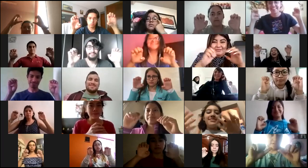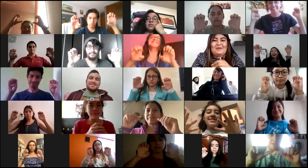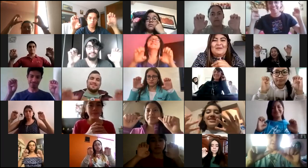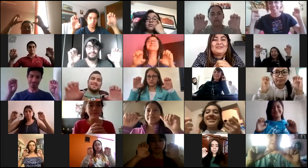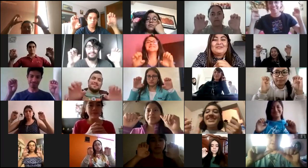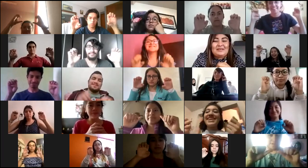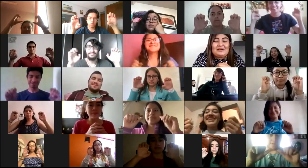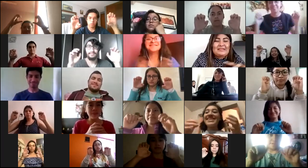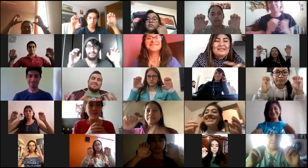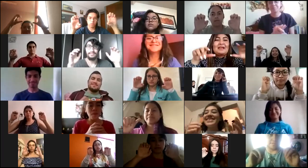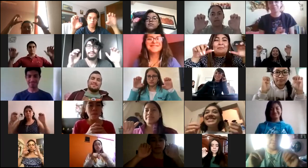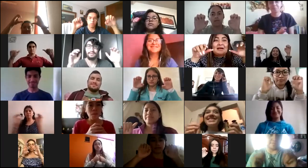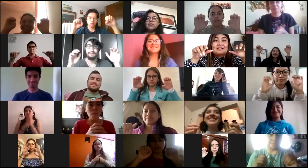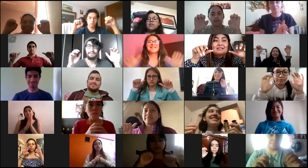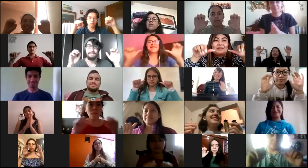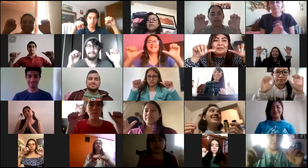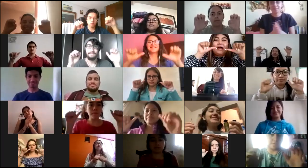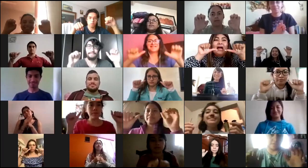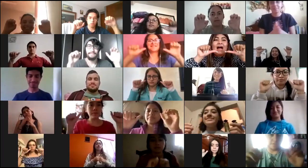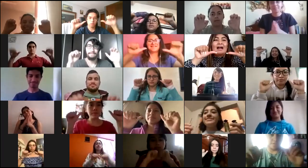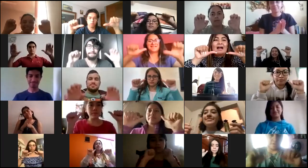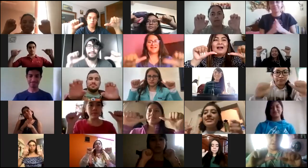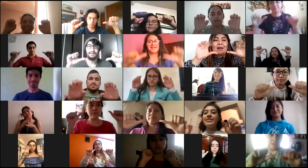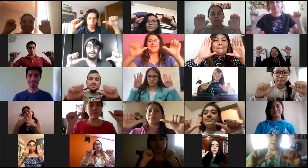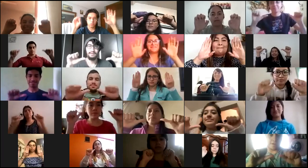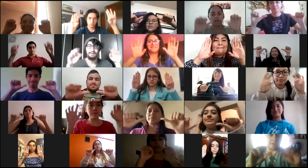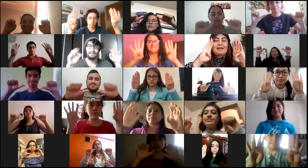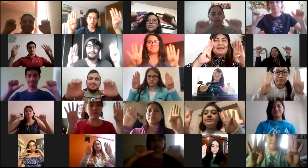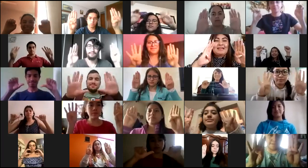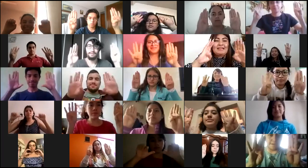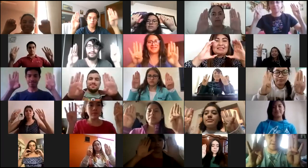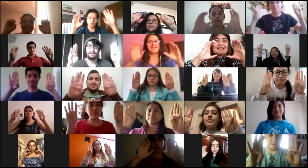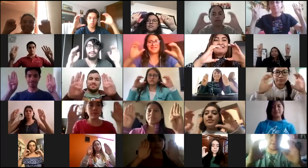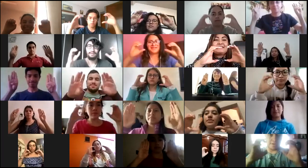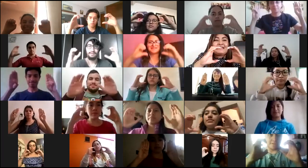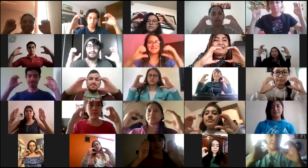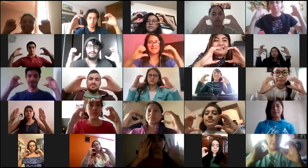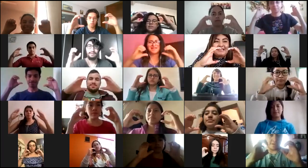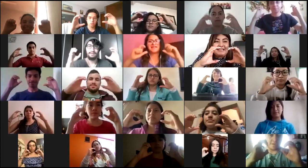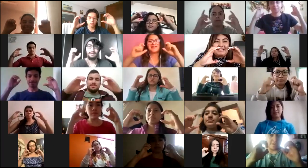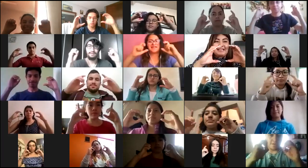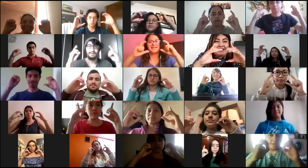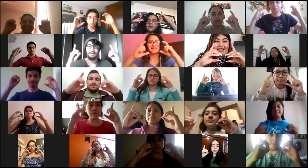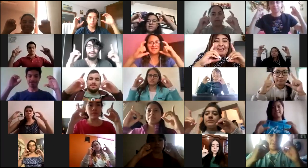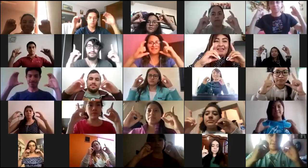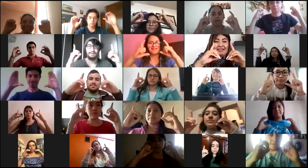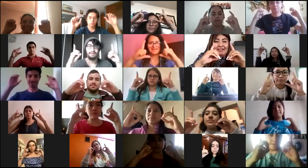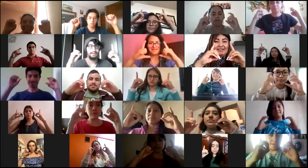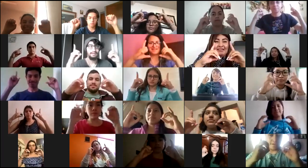Vamos, última vez. Más rápido. A, B, C, D,